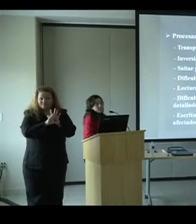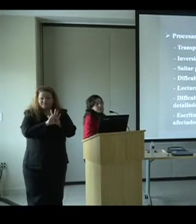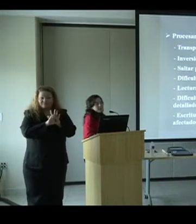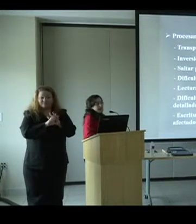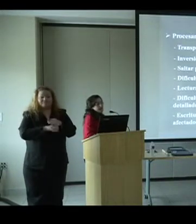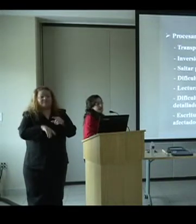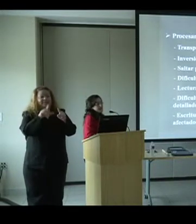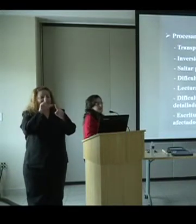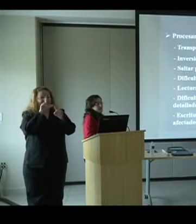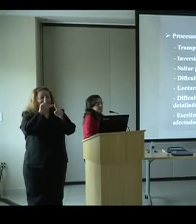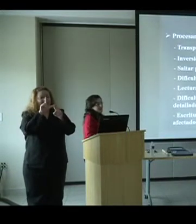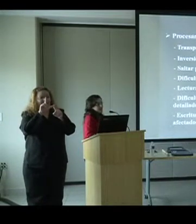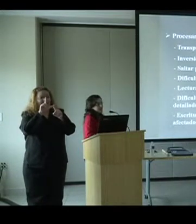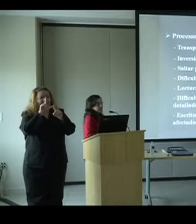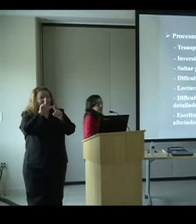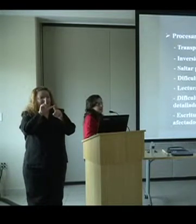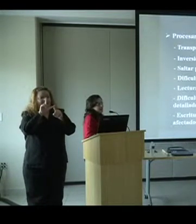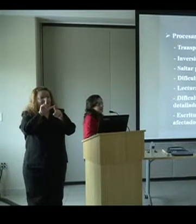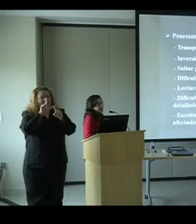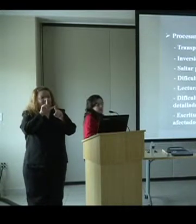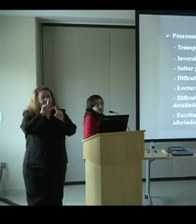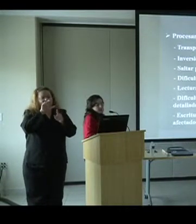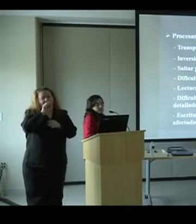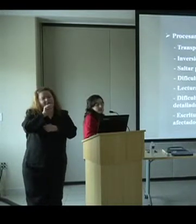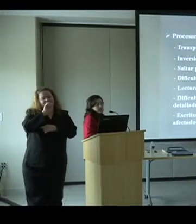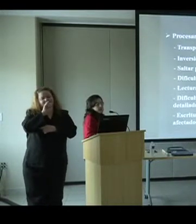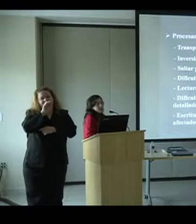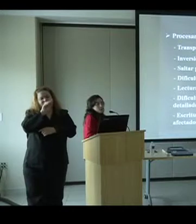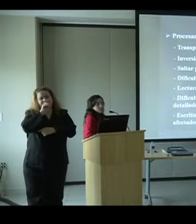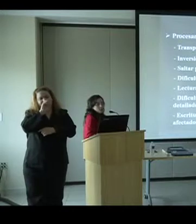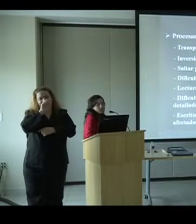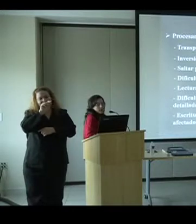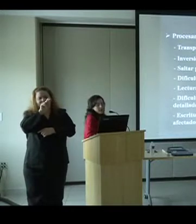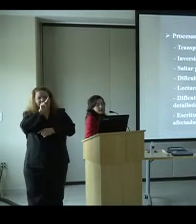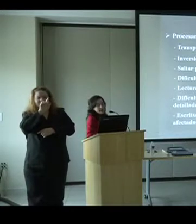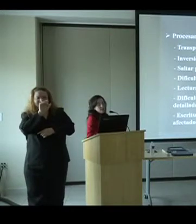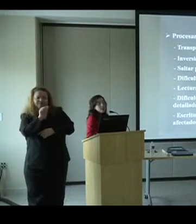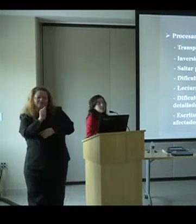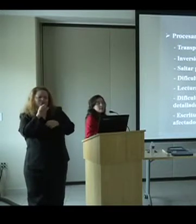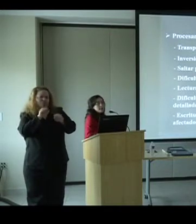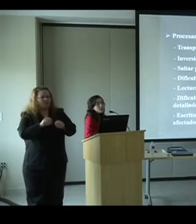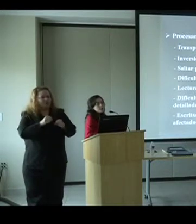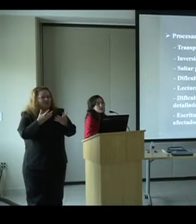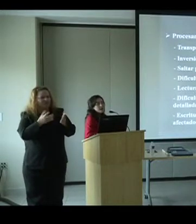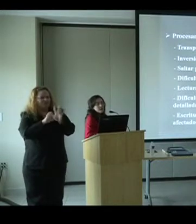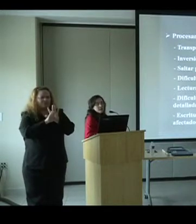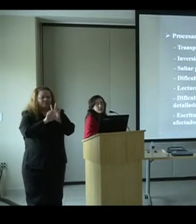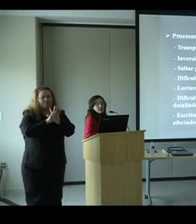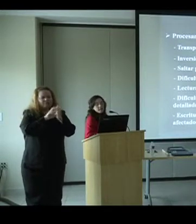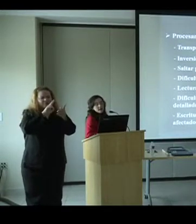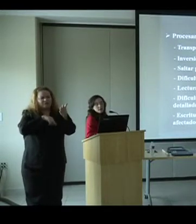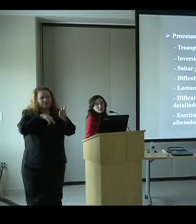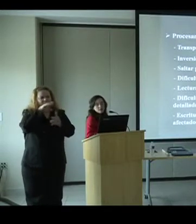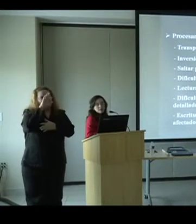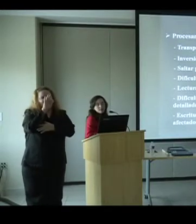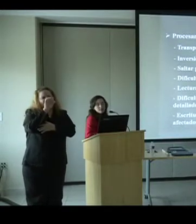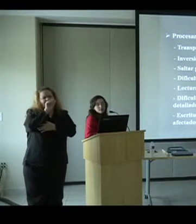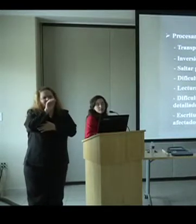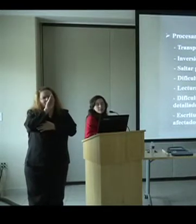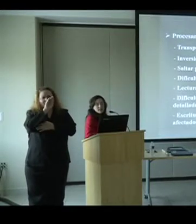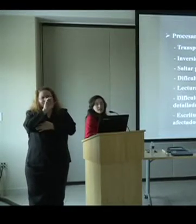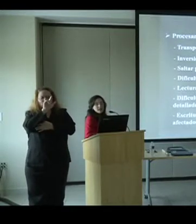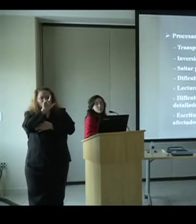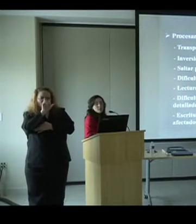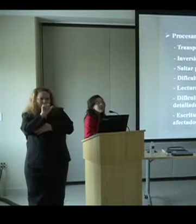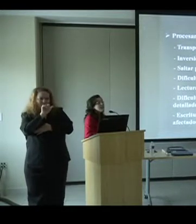inversión de letras de simetría opuesta por ejemplo el niño puede en lugar de Fabiola puede leer Fabiola